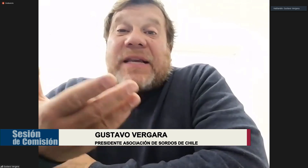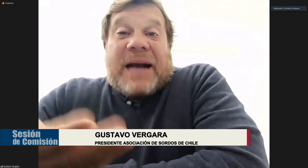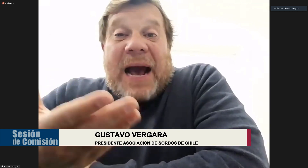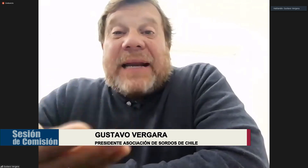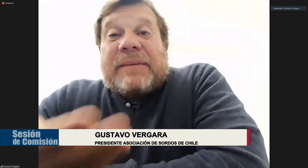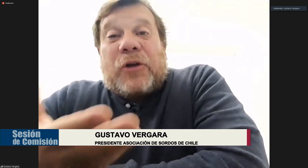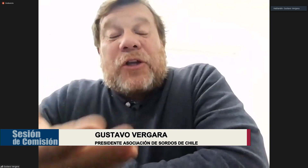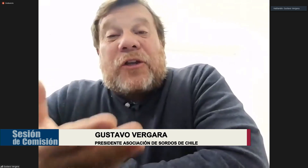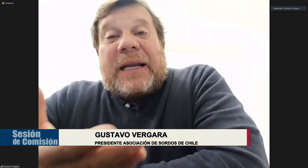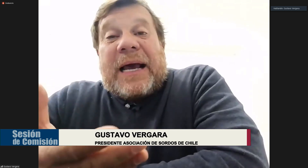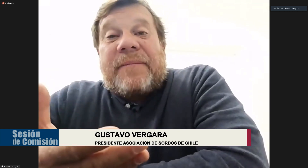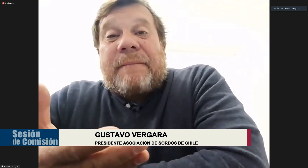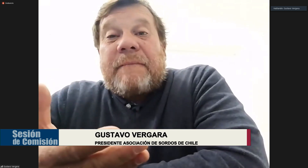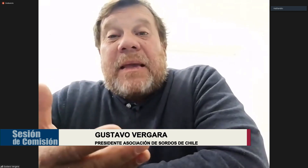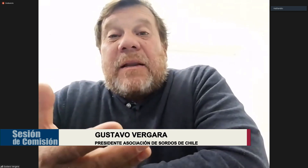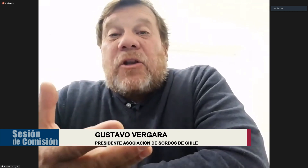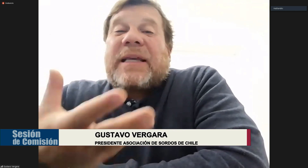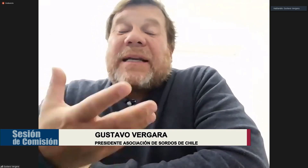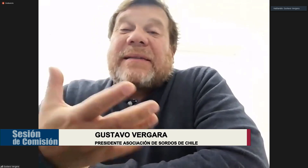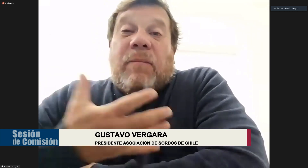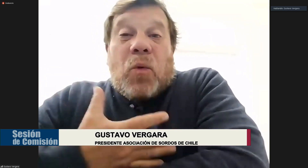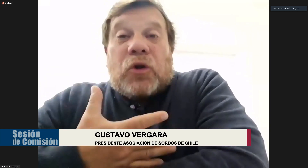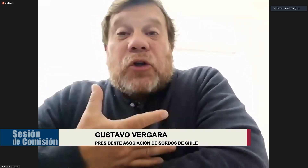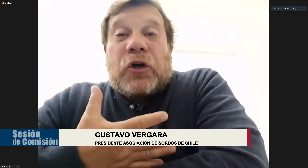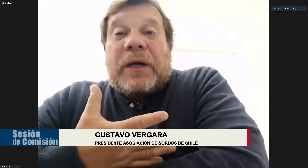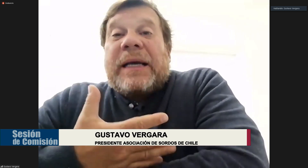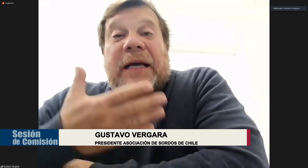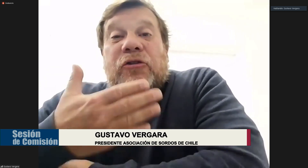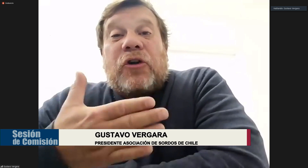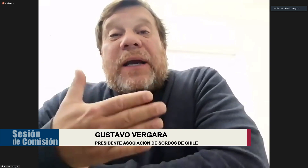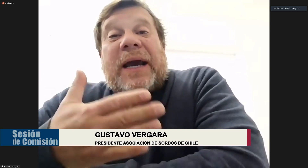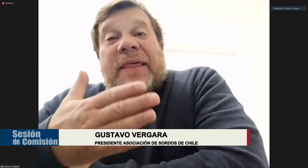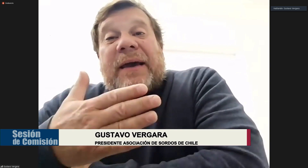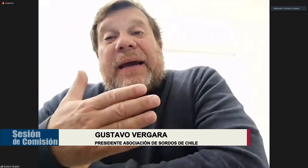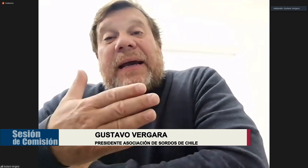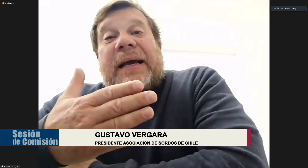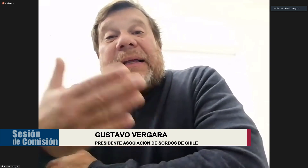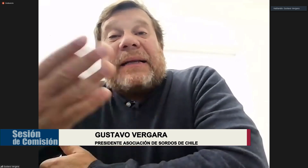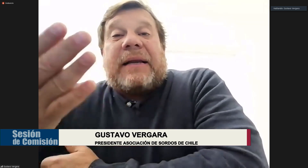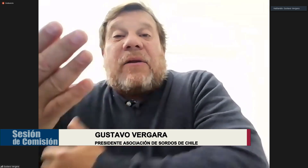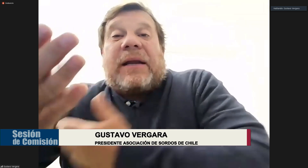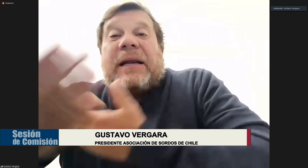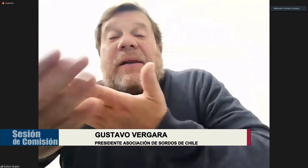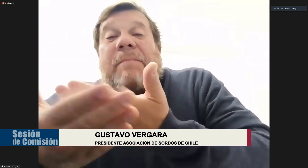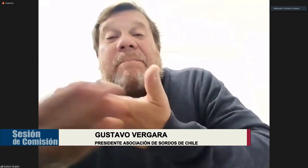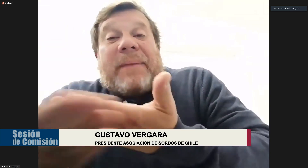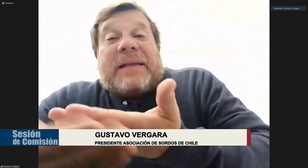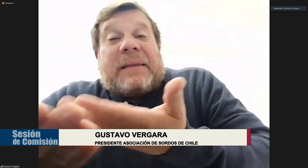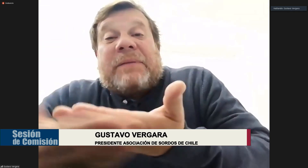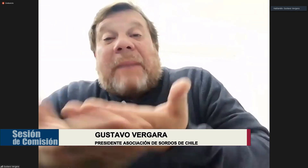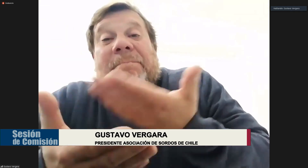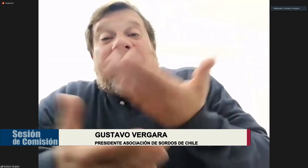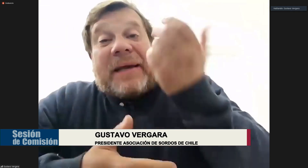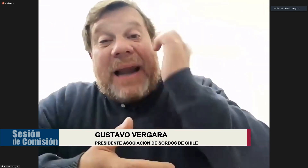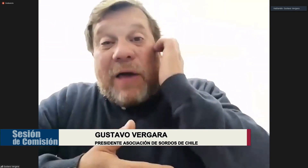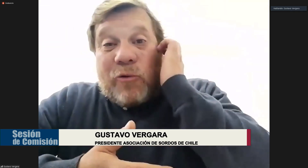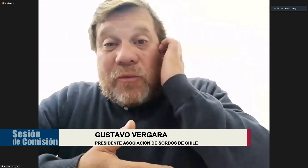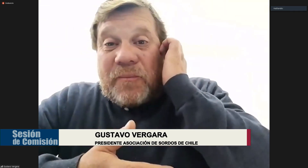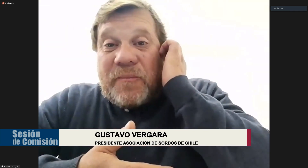llegar ese proyecto de ley? Me interesa mucho que eso no quede en traspapelado.